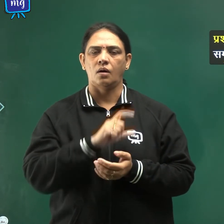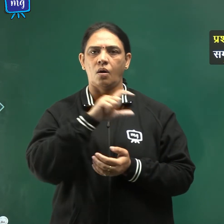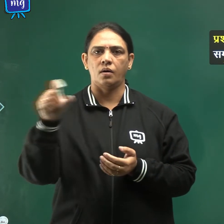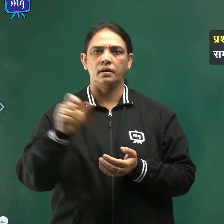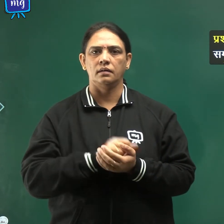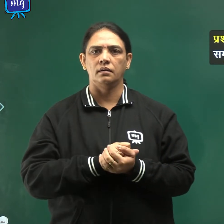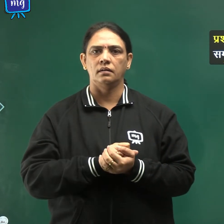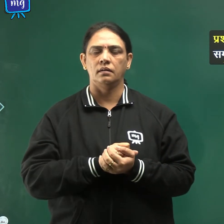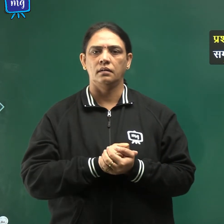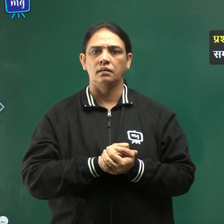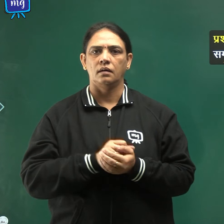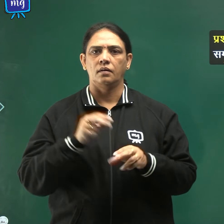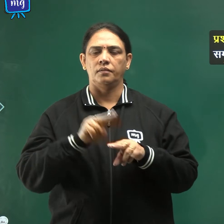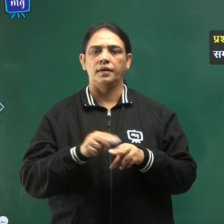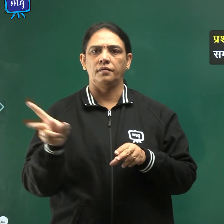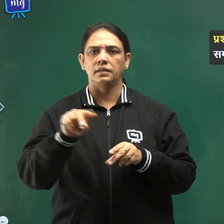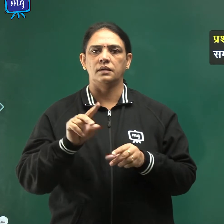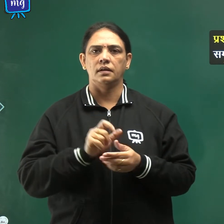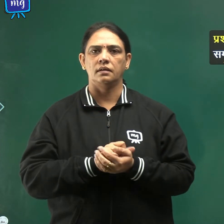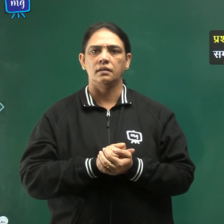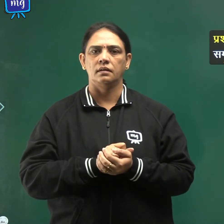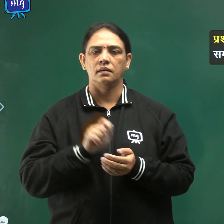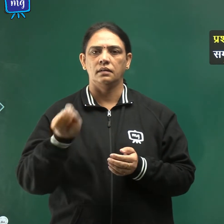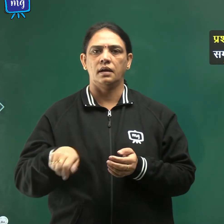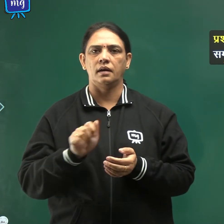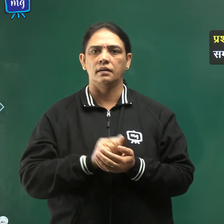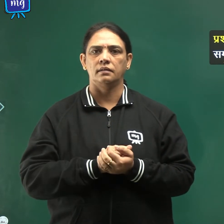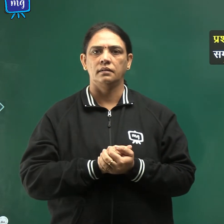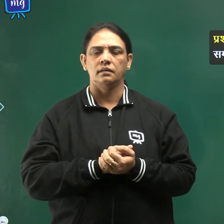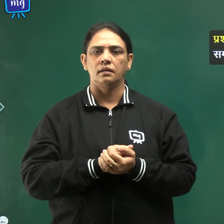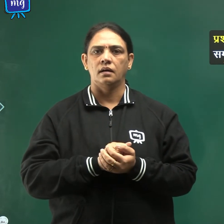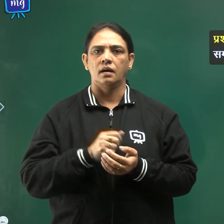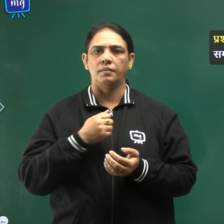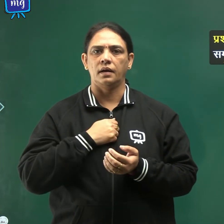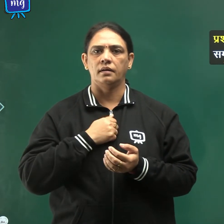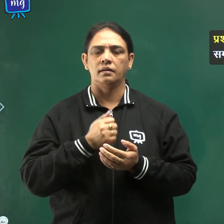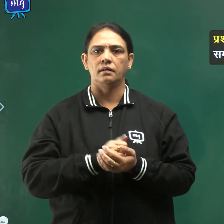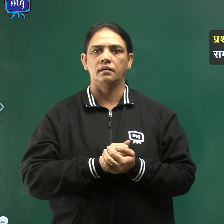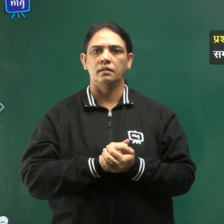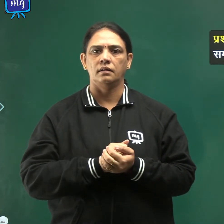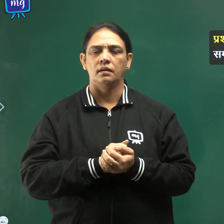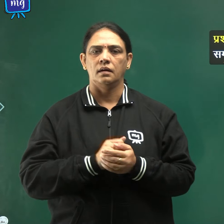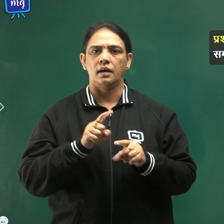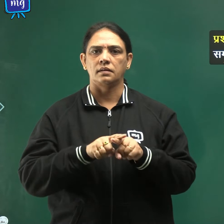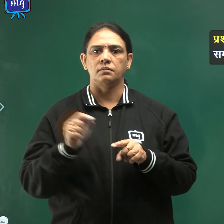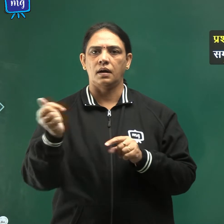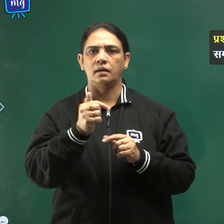और उसकी बारंबारता दी हुई है। हमें समांतर